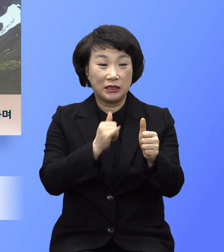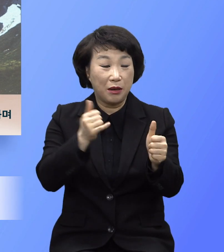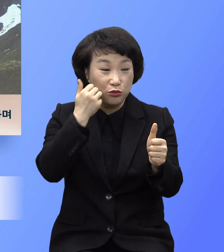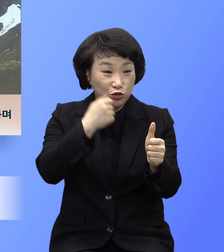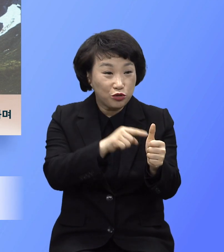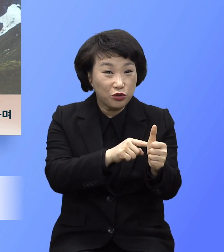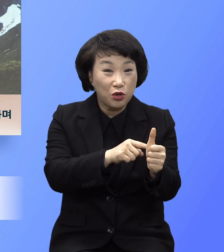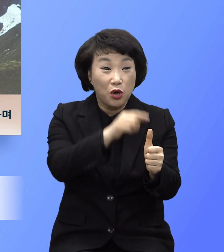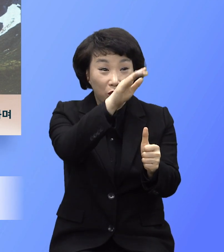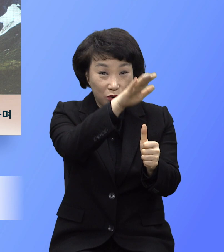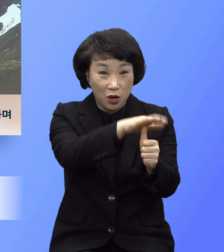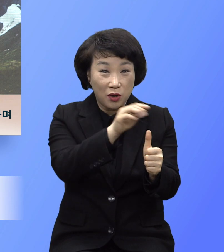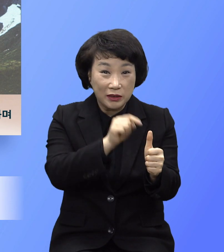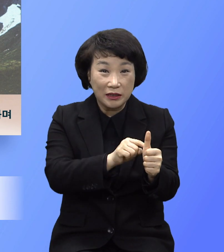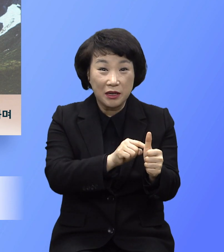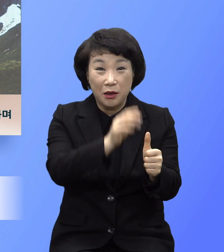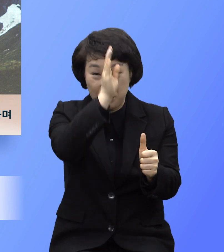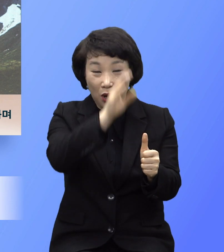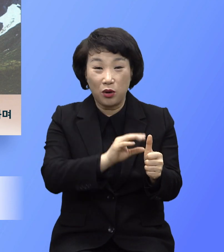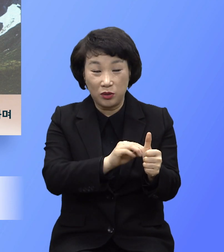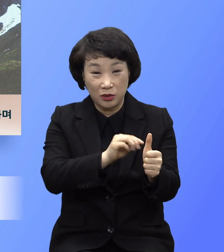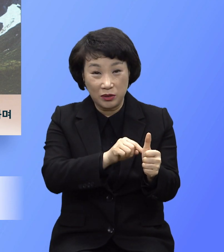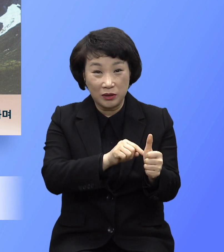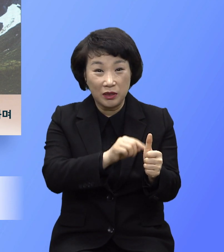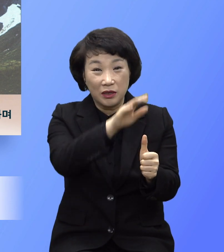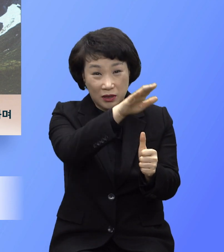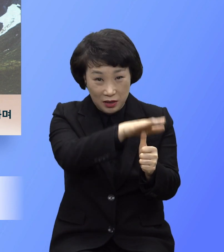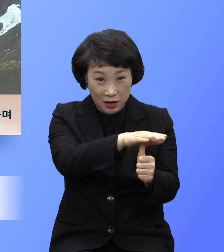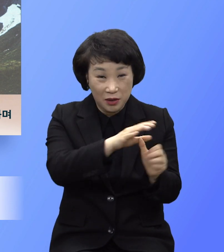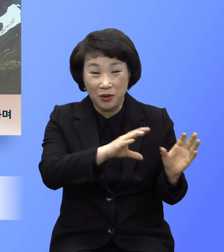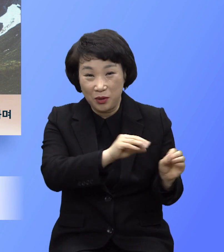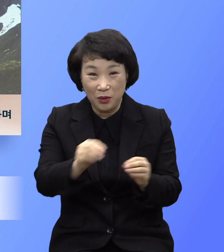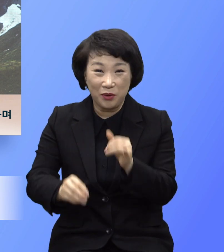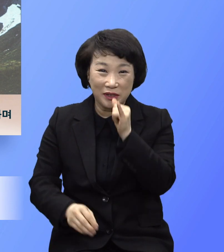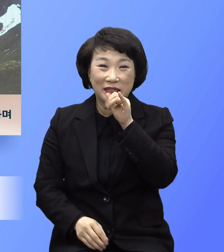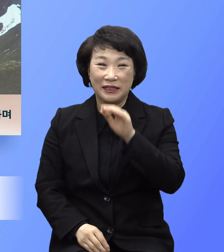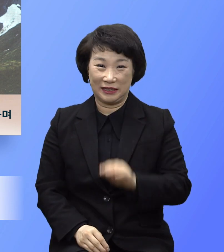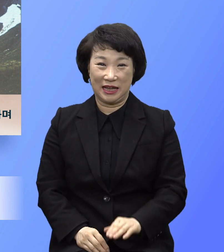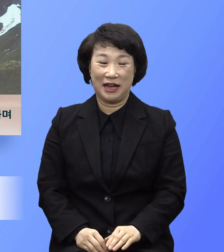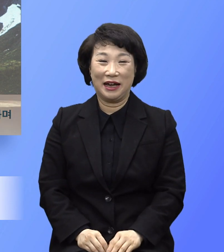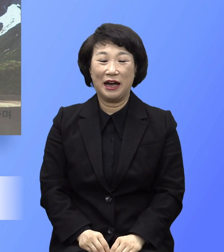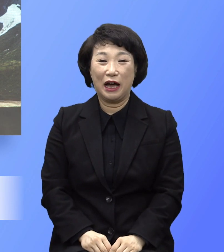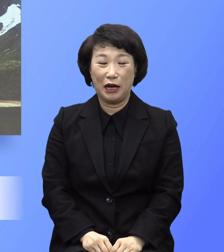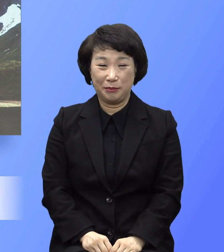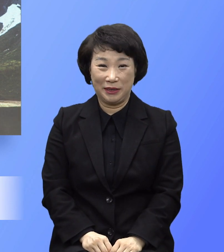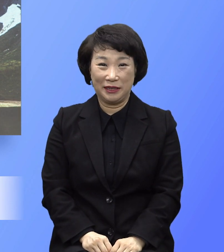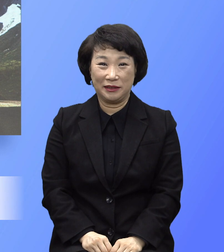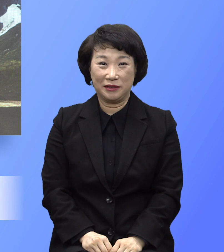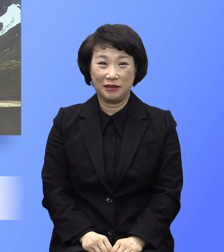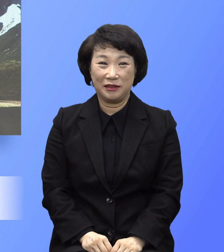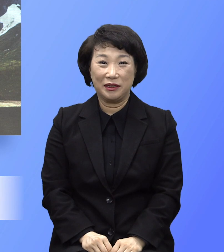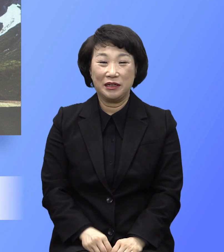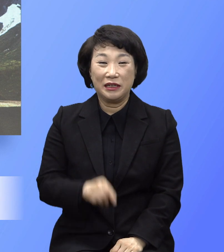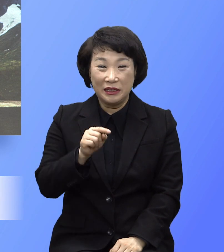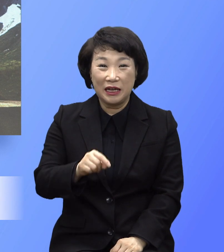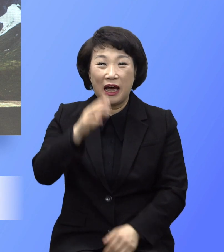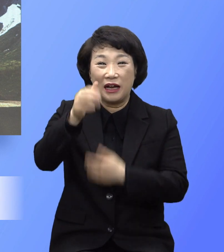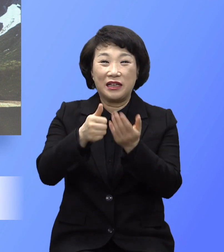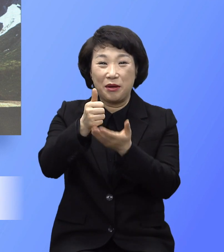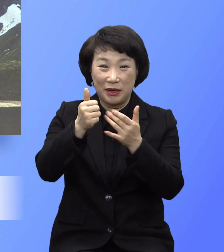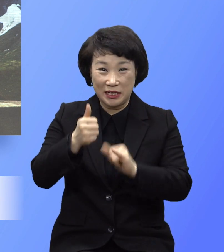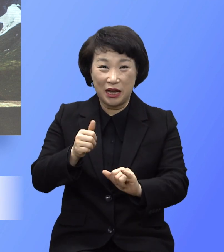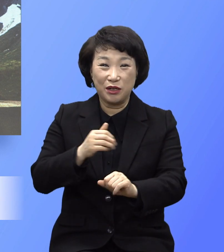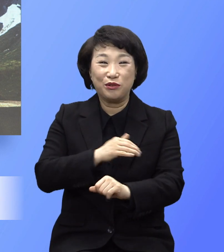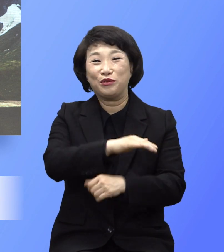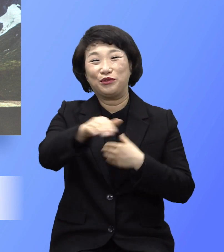아니하며 병든 사람에게 손을 얹은 즉 나으리라 하시더라. 이 하나님의